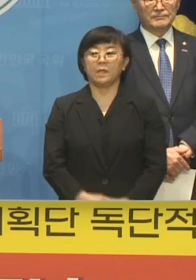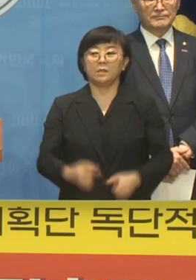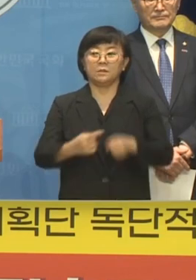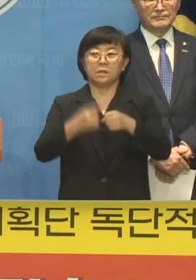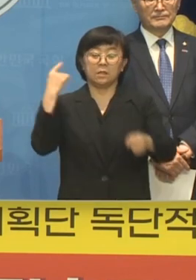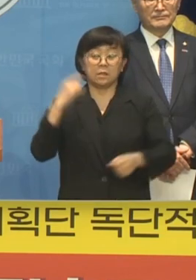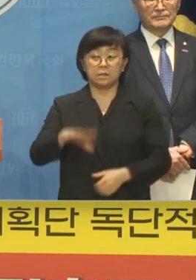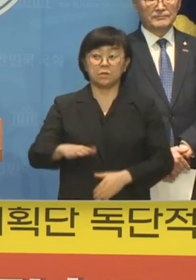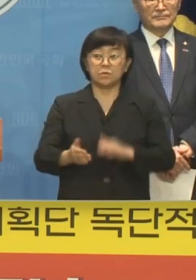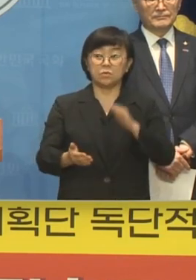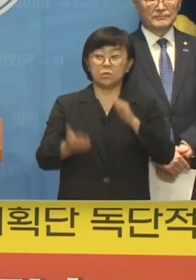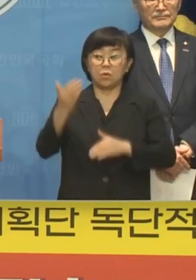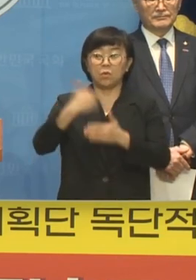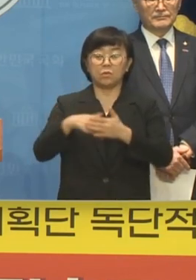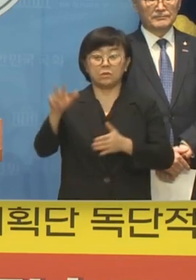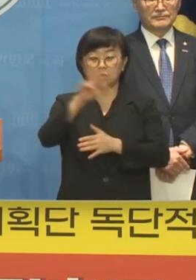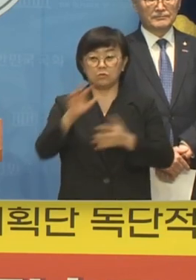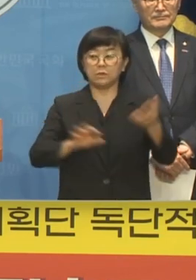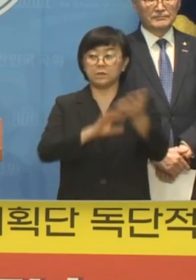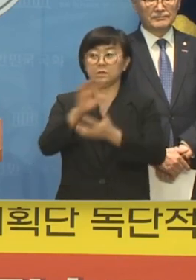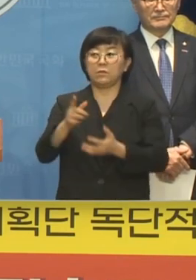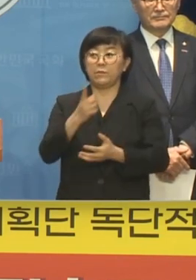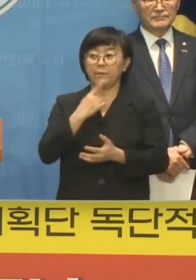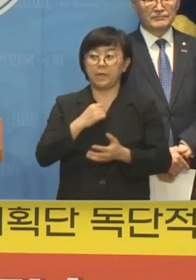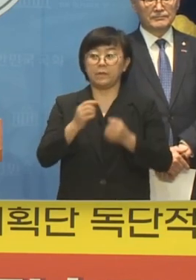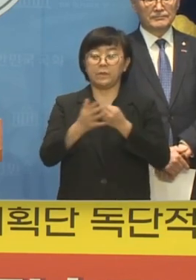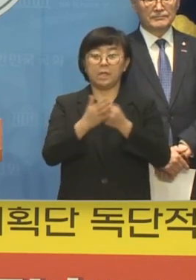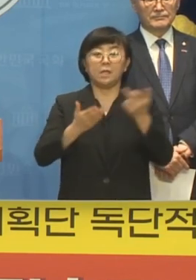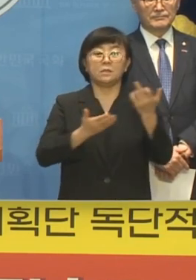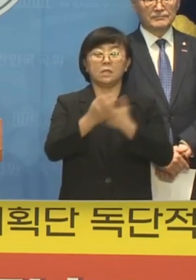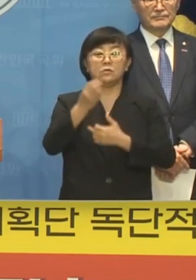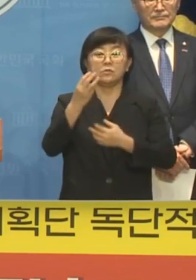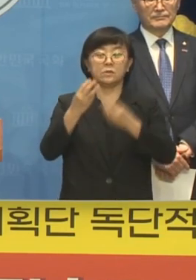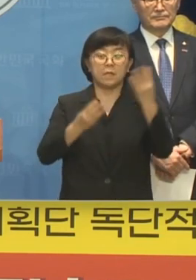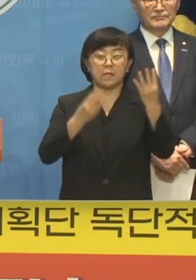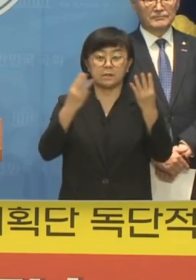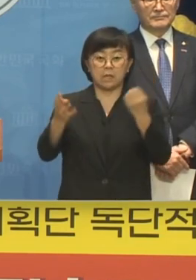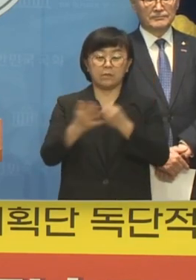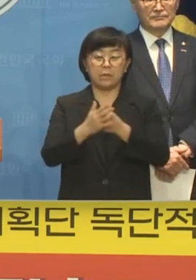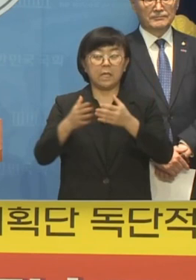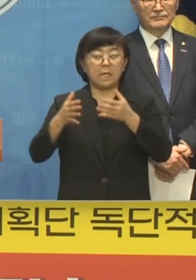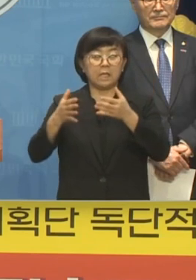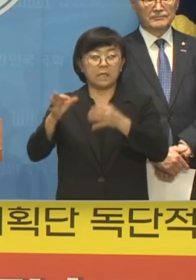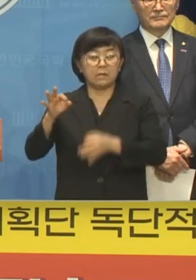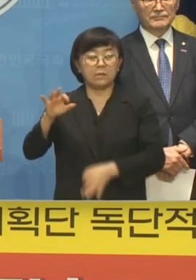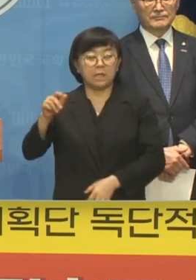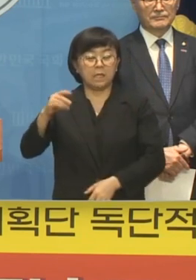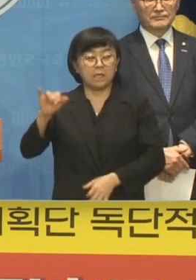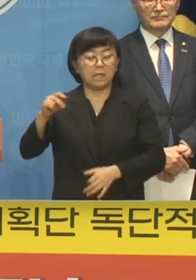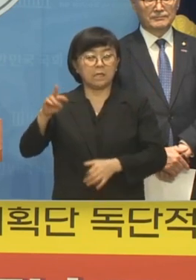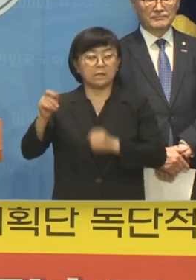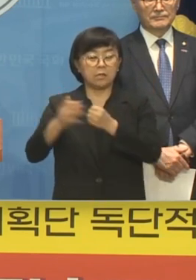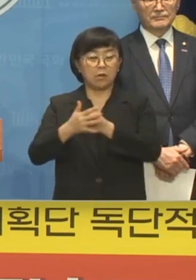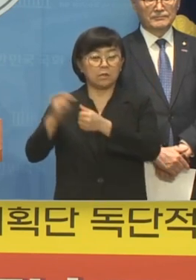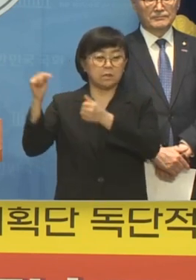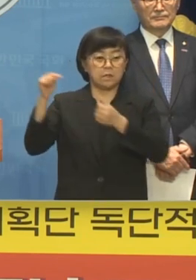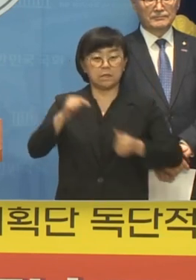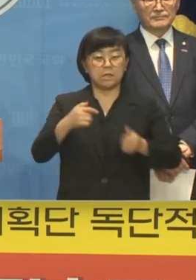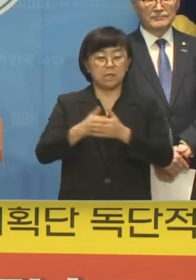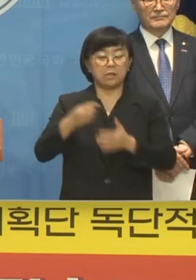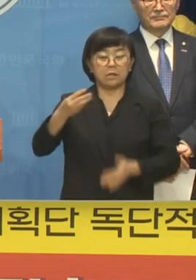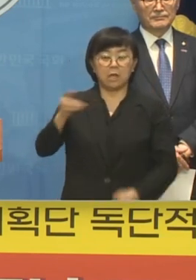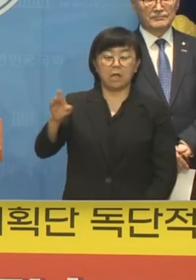작년 초 전국을 떠들썩하게 했던 제주 4.3은 김일성이 지시에 의한 것이라는 태영호 의원의 발언을